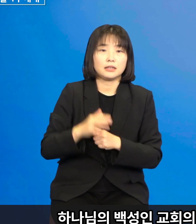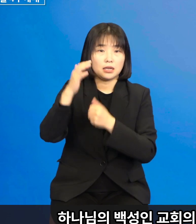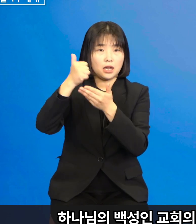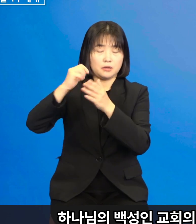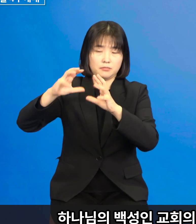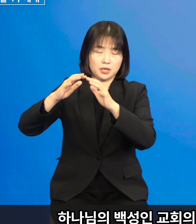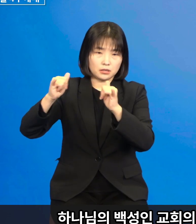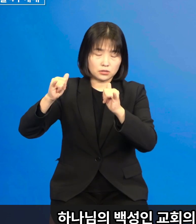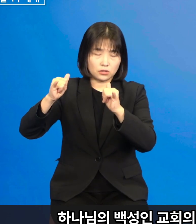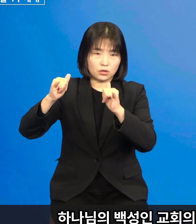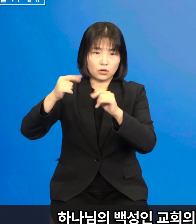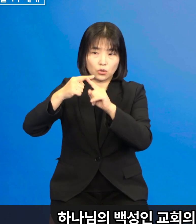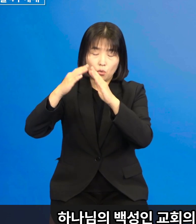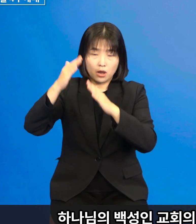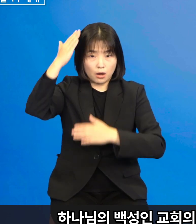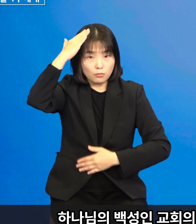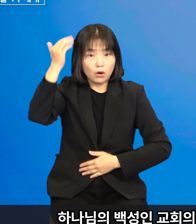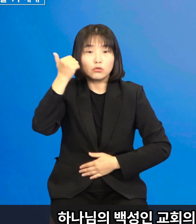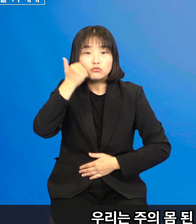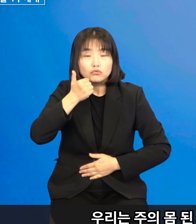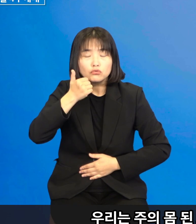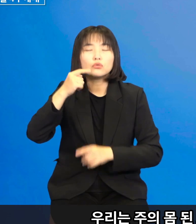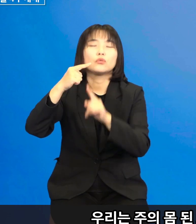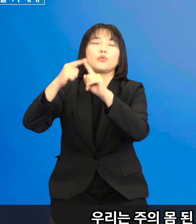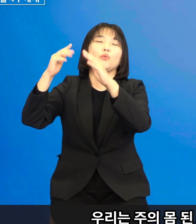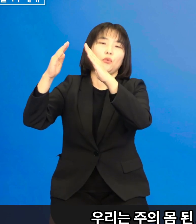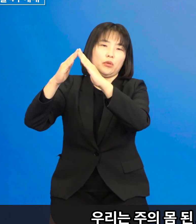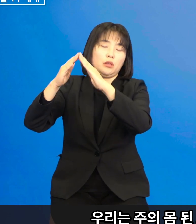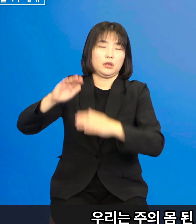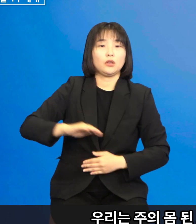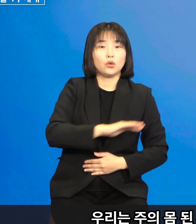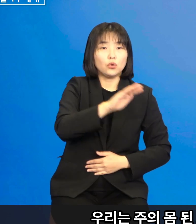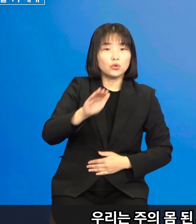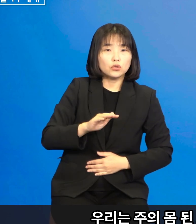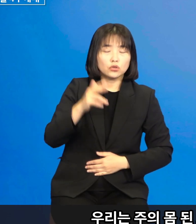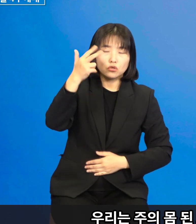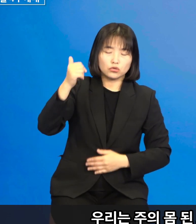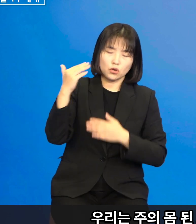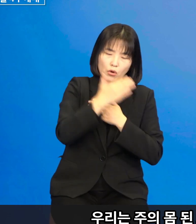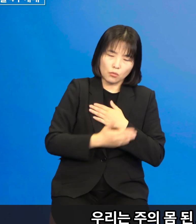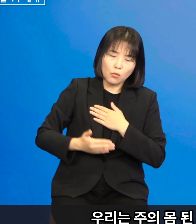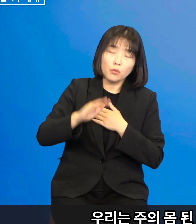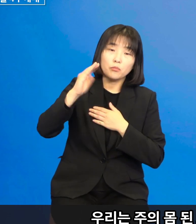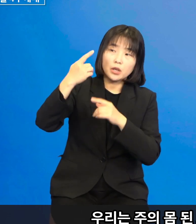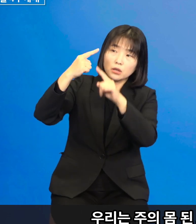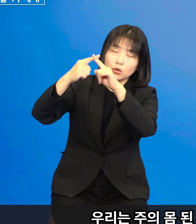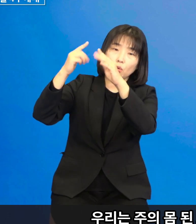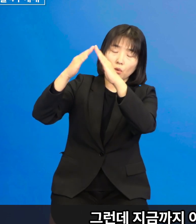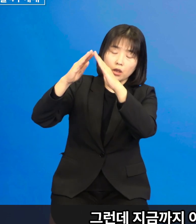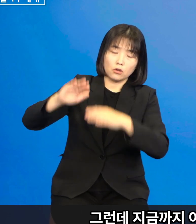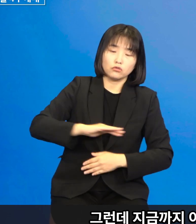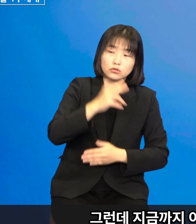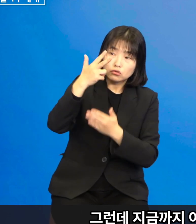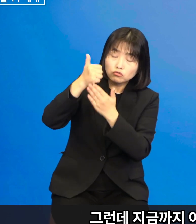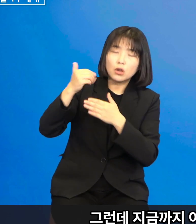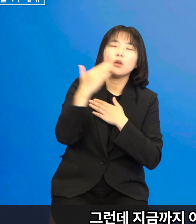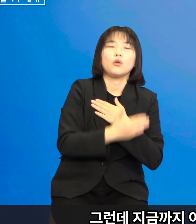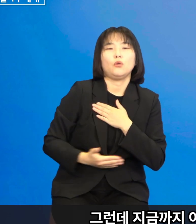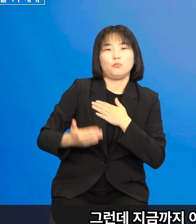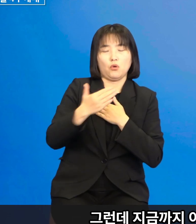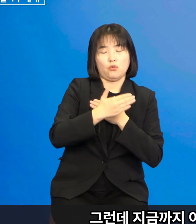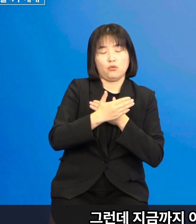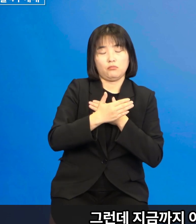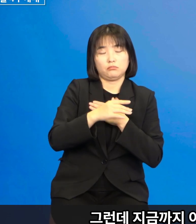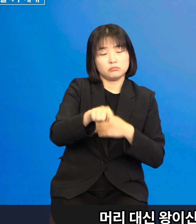백성인 교회의 머리가 누구시죠? 교회입니다. 우리는 주의 몸된 교회, 우리는 주의 몸이죠. 그런데 지금까지 이들의